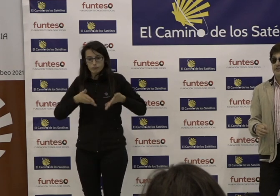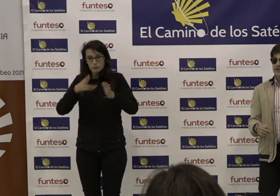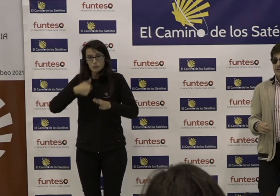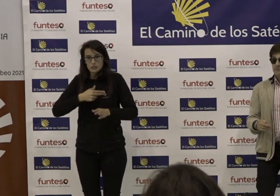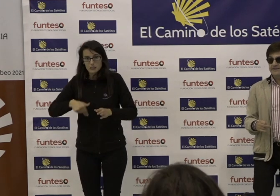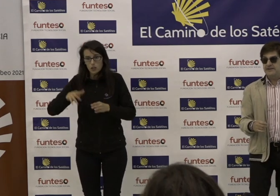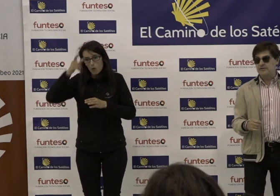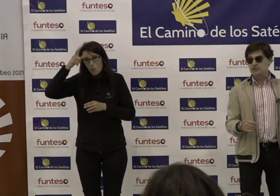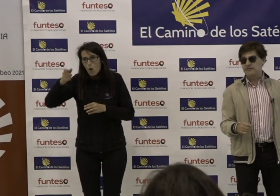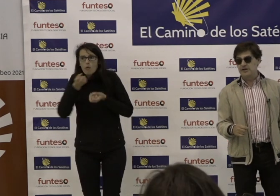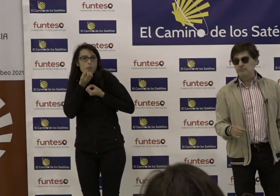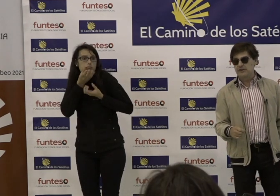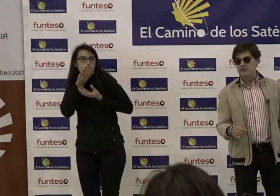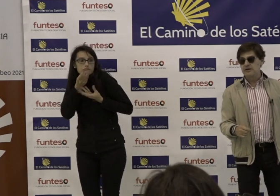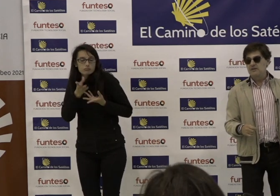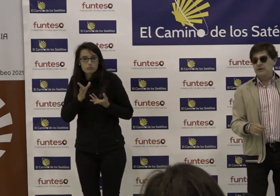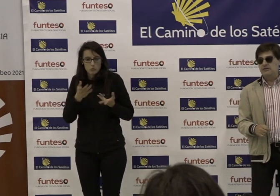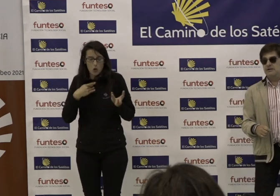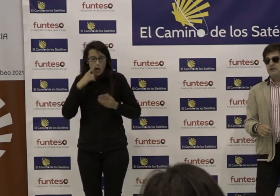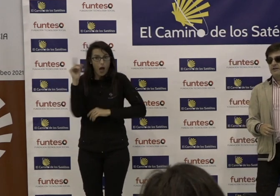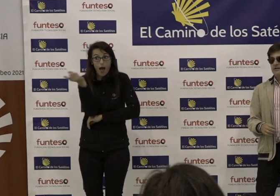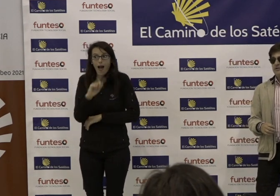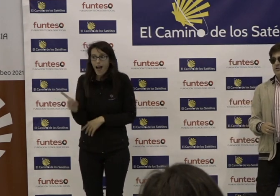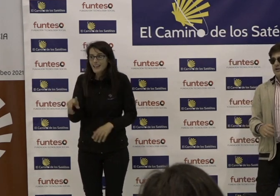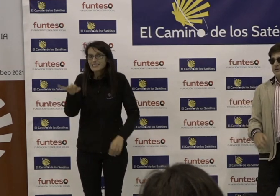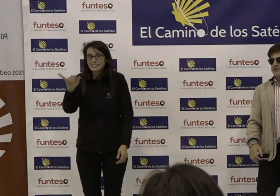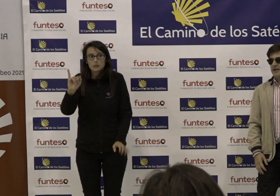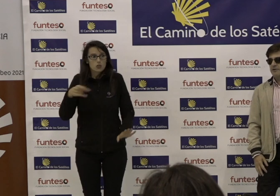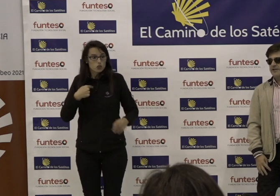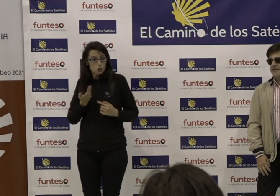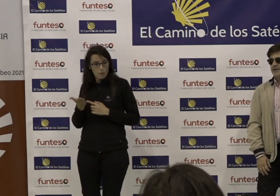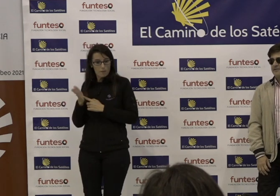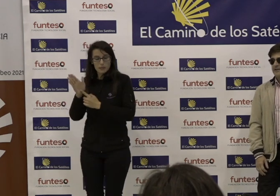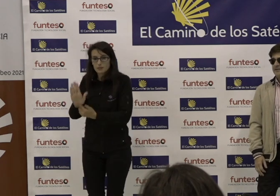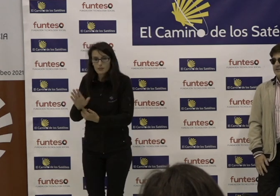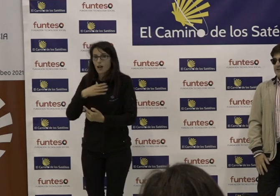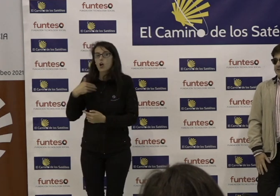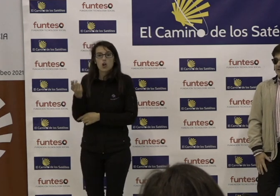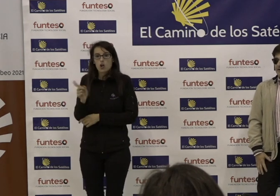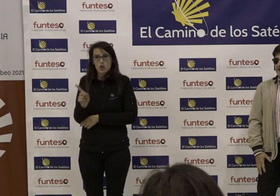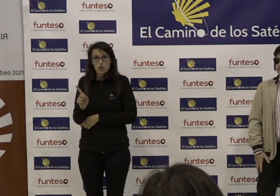los alrededores? Va a ser absolutamente rompedor, pero yo no quiero presentar al ponente, a Javier